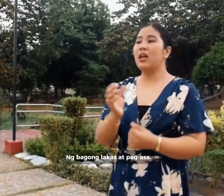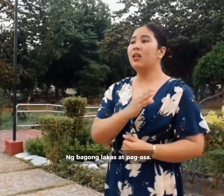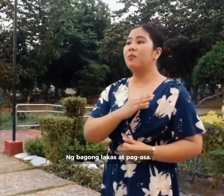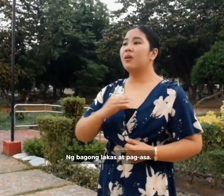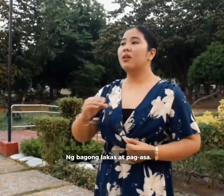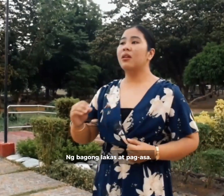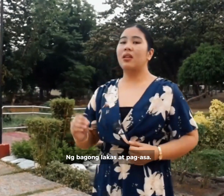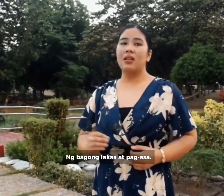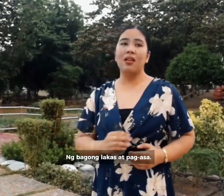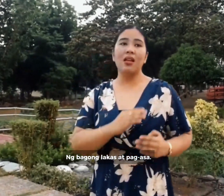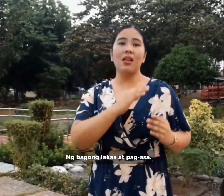at